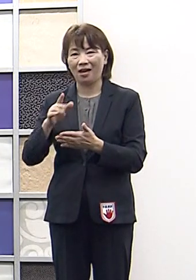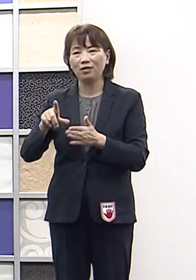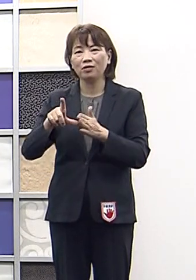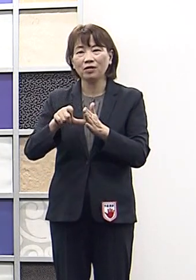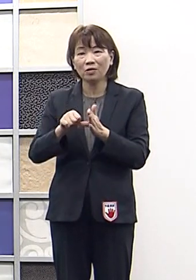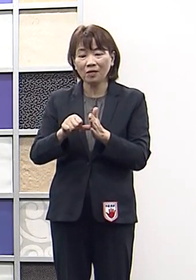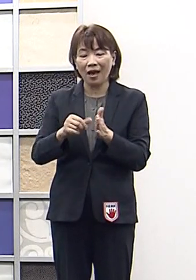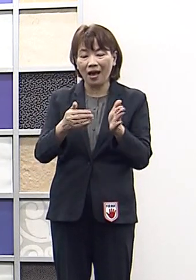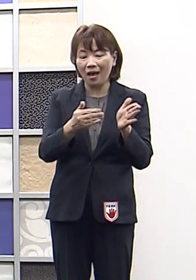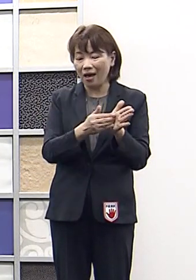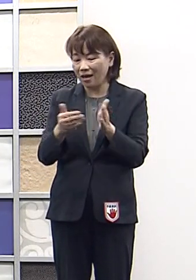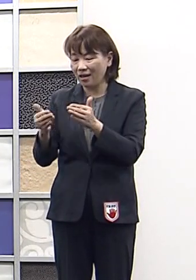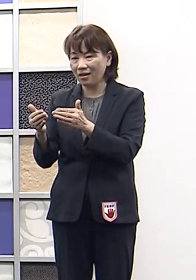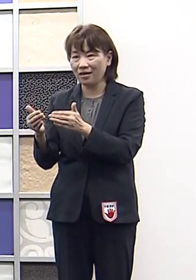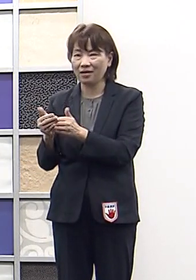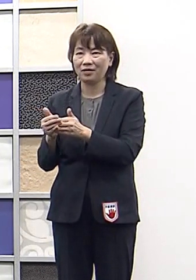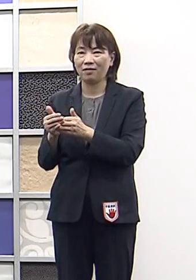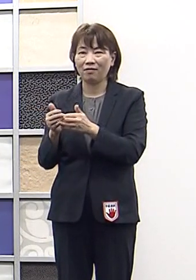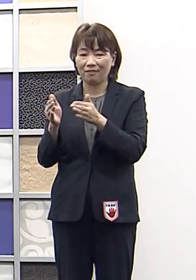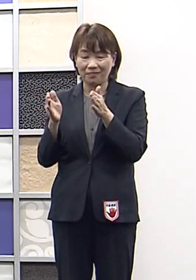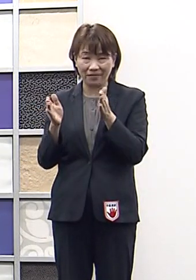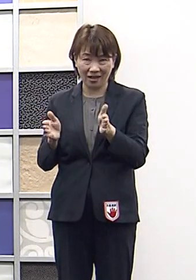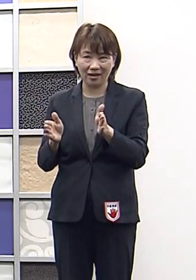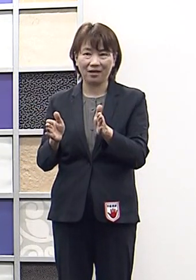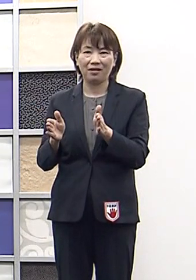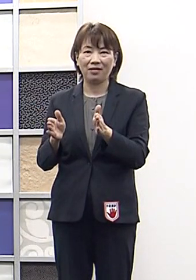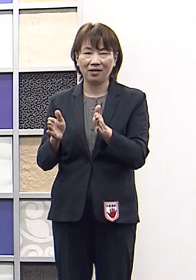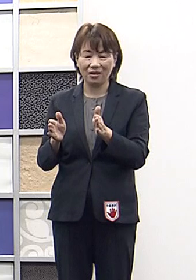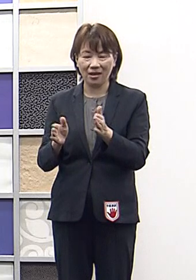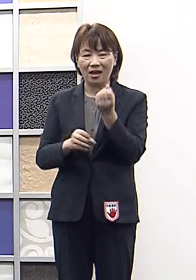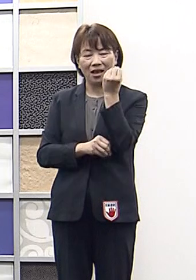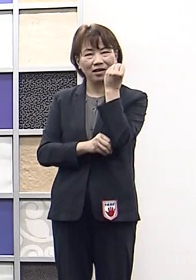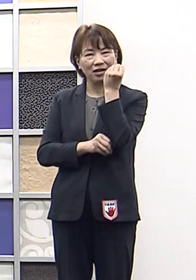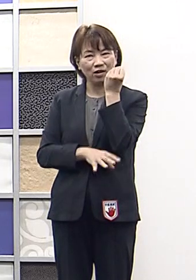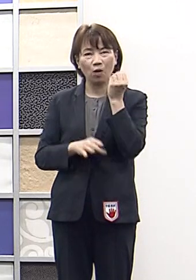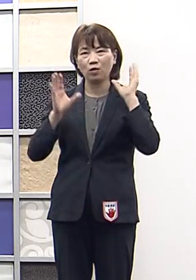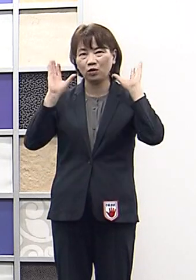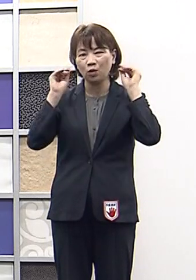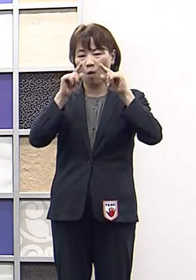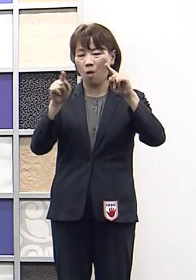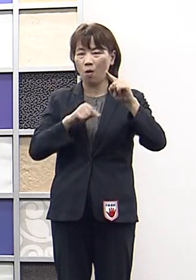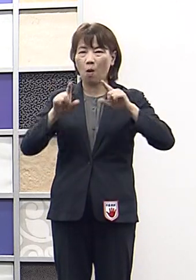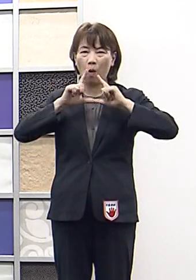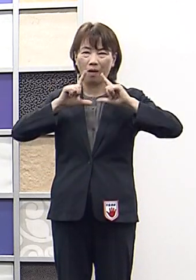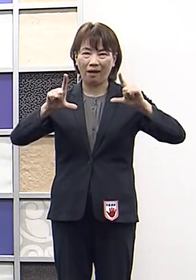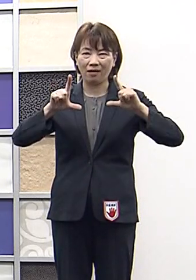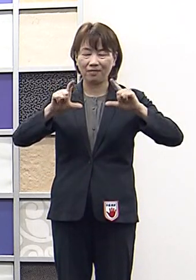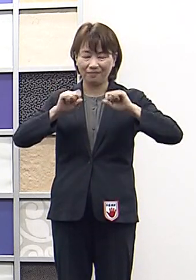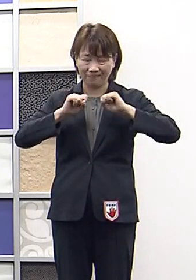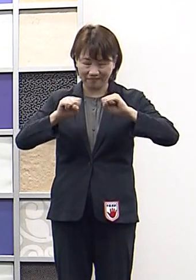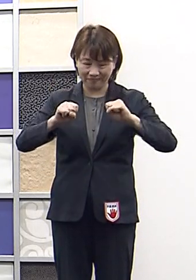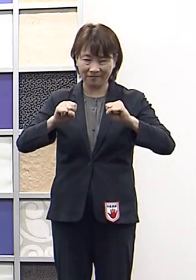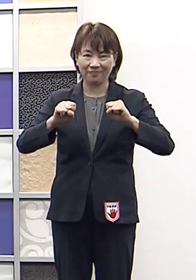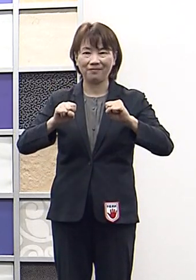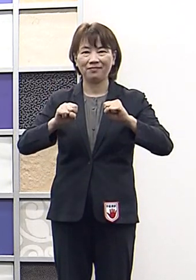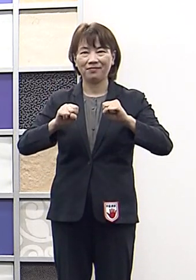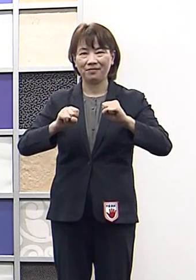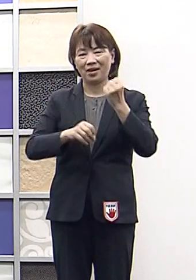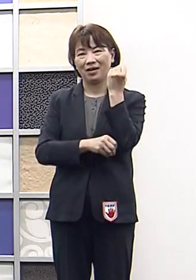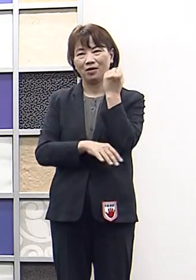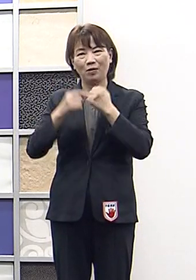範囲で伏せますが、まあ、基本は情報公開というものがですね、原則であろうということで今指示を